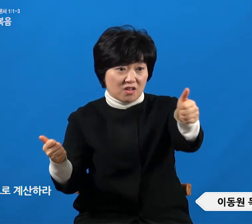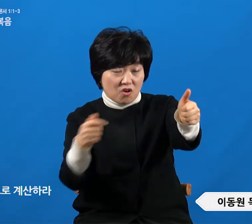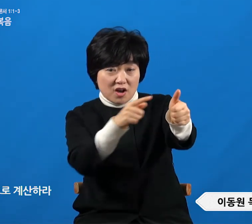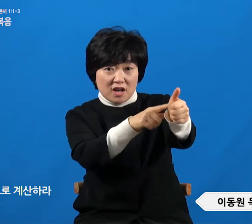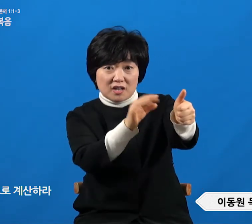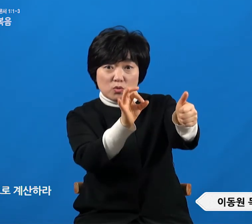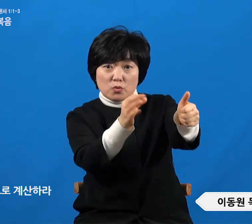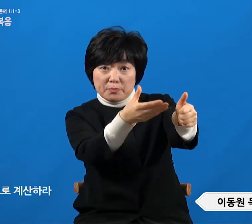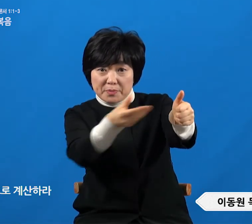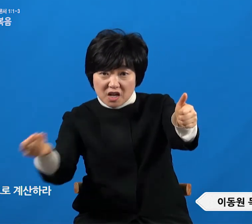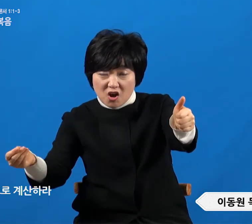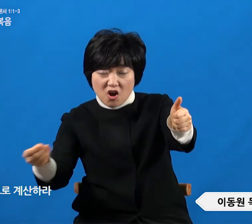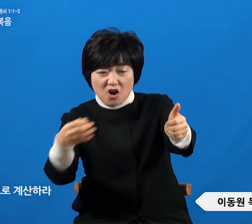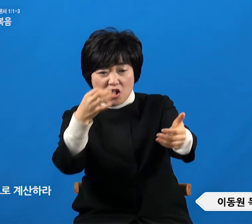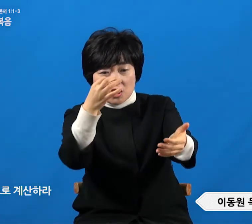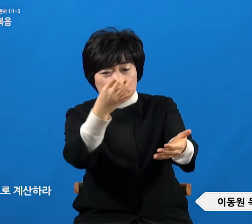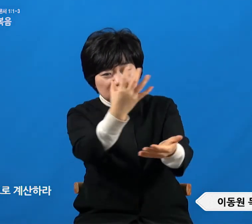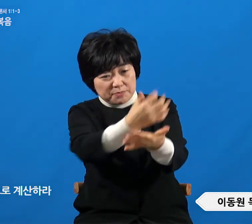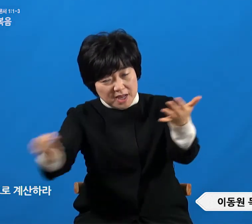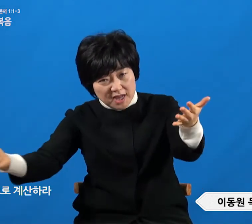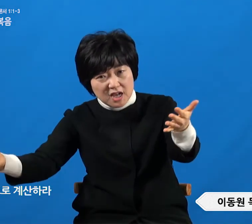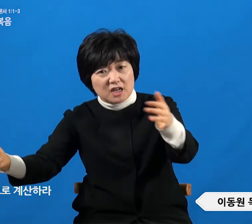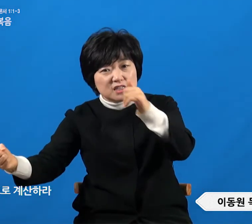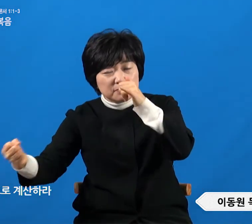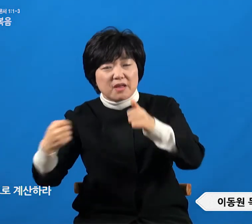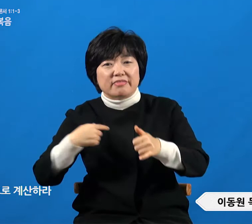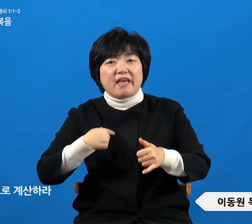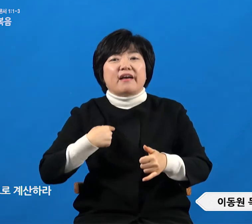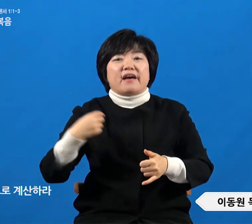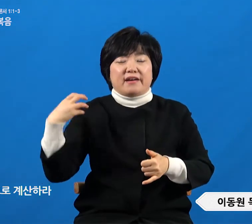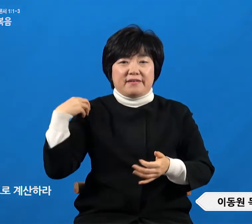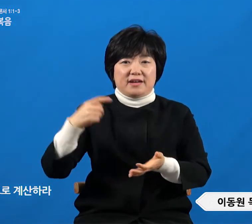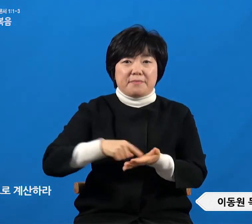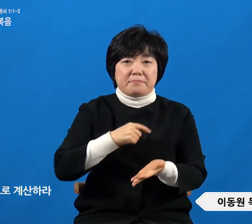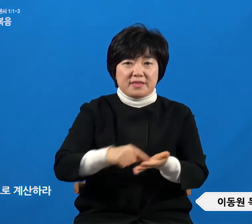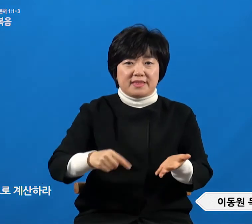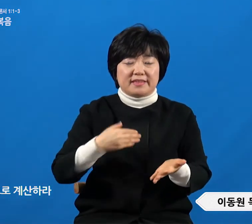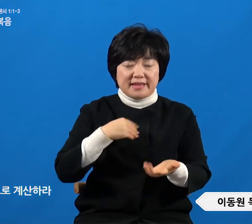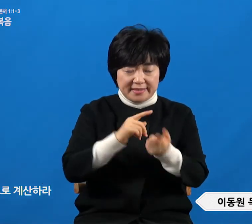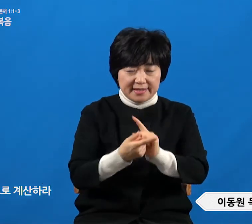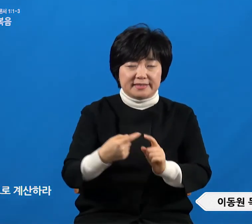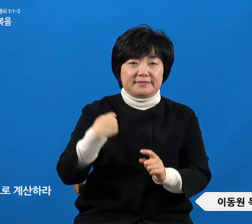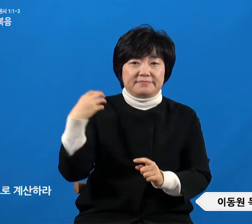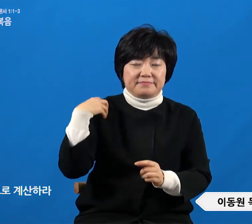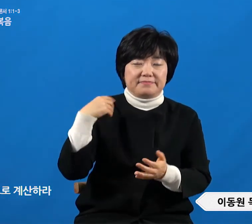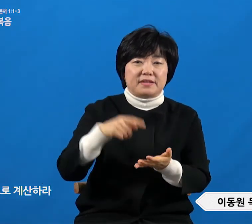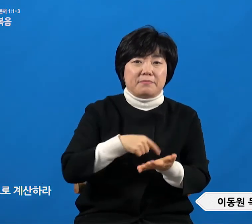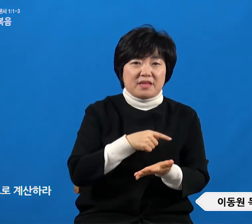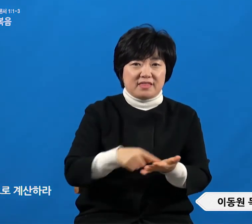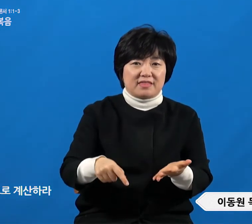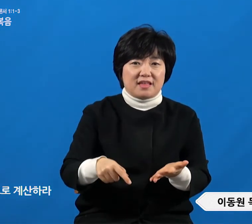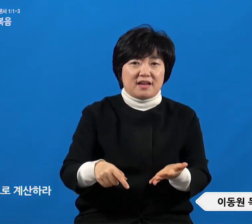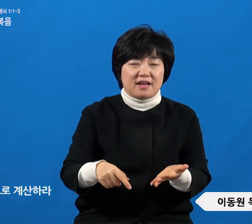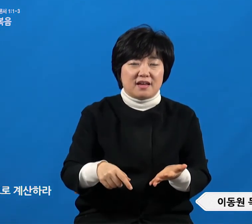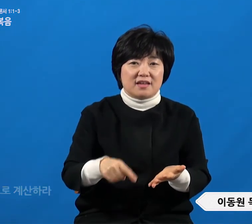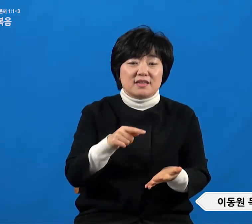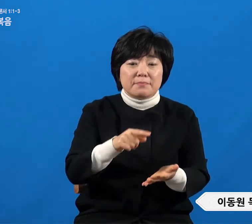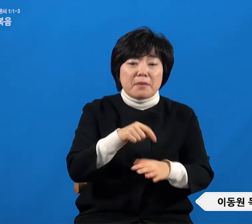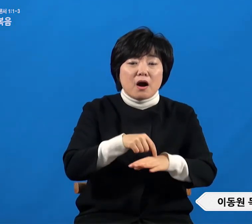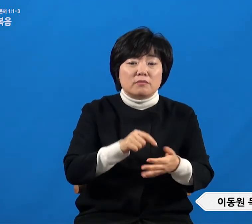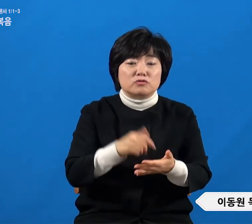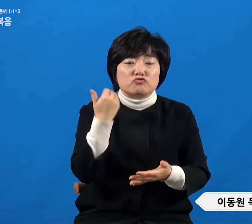재정적으로 빚진 것이 있다면 내가 갚겠다고, 내가 대신 갚겠다고. 바울이 이런 마음을 어디서